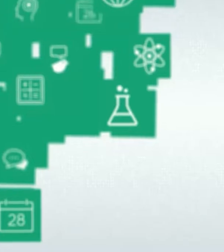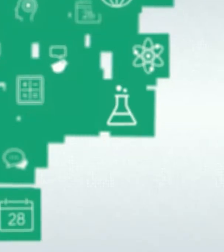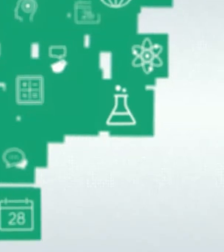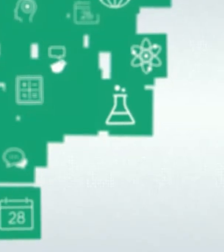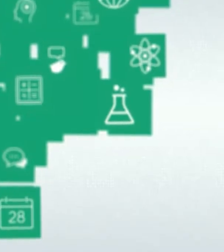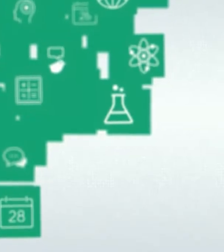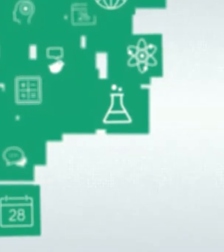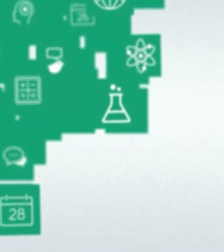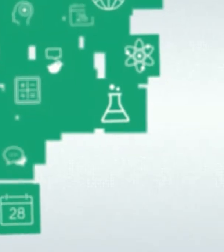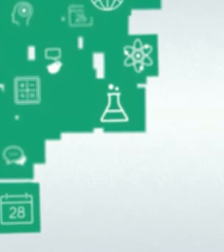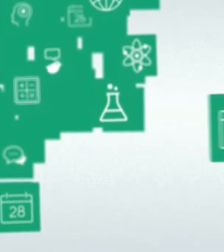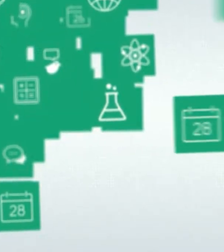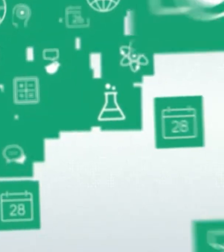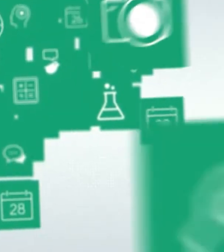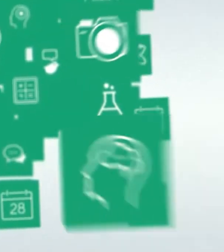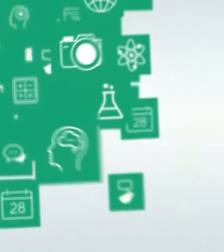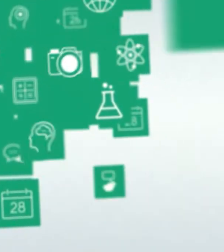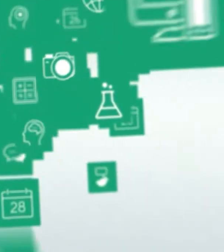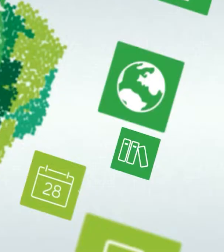E aí